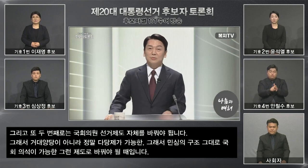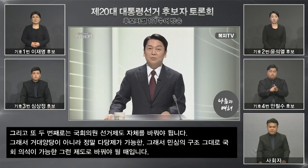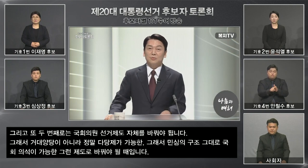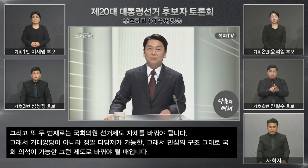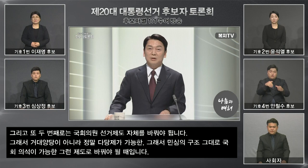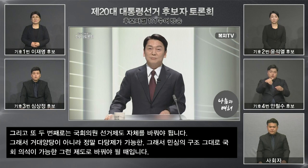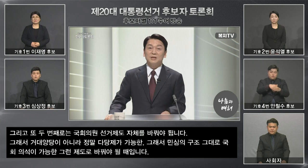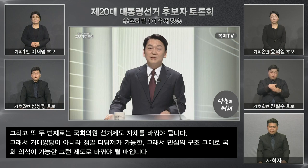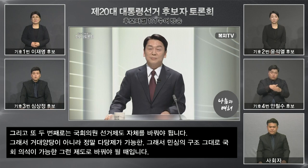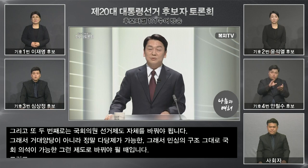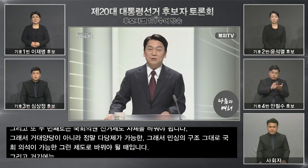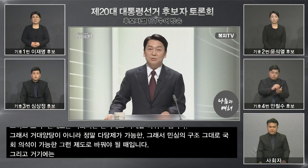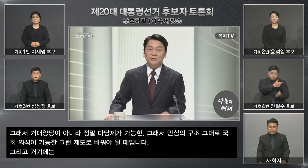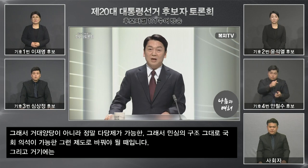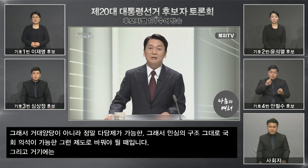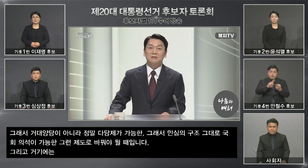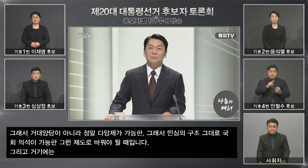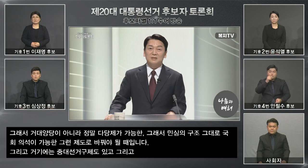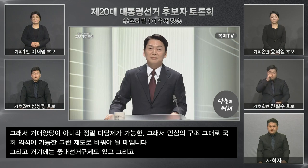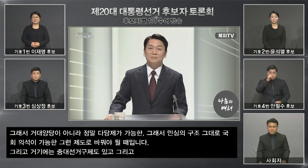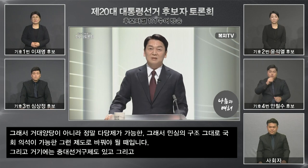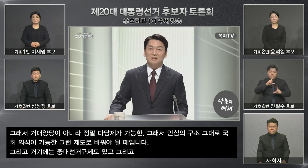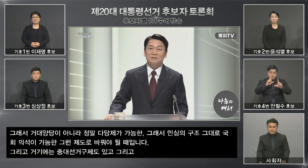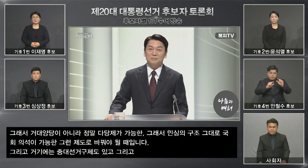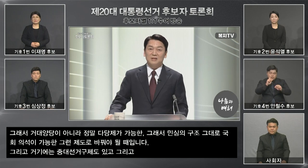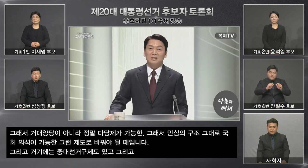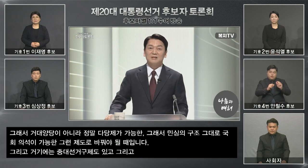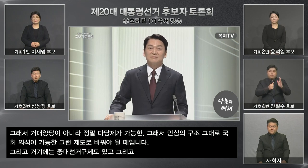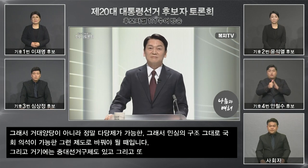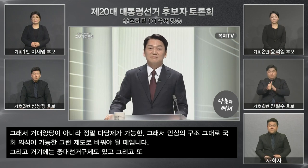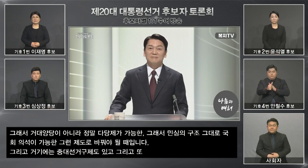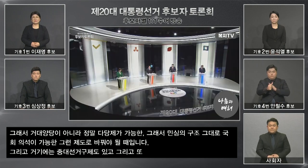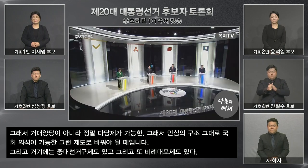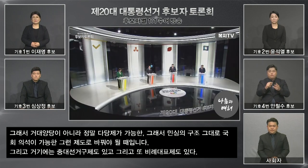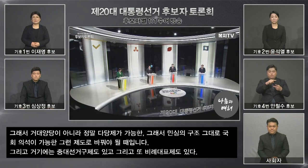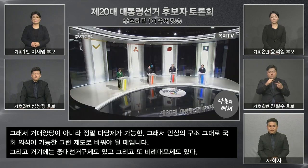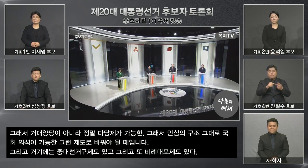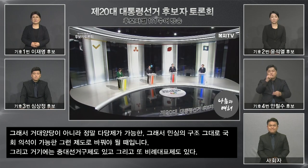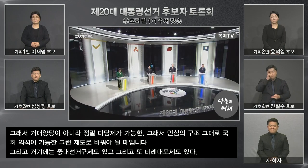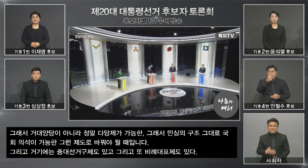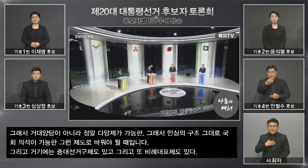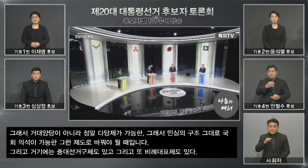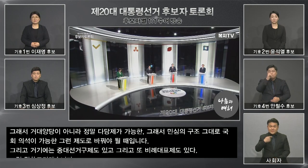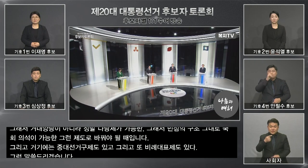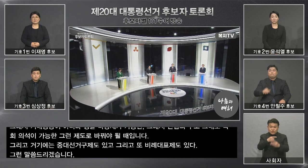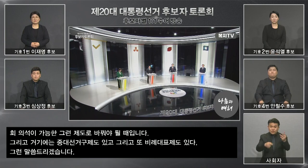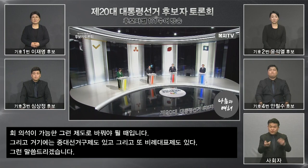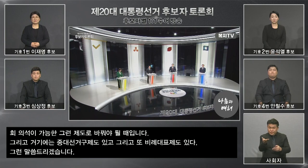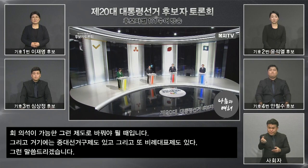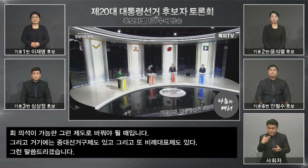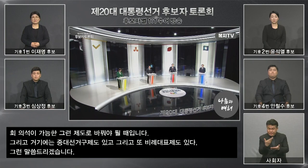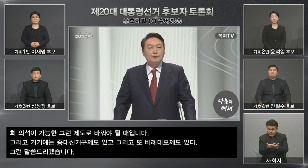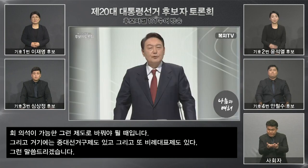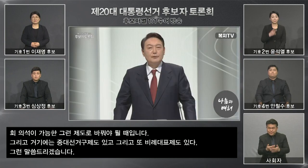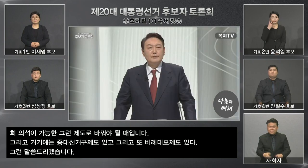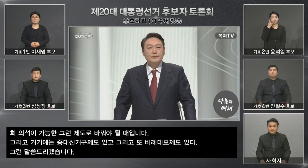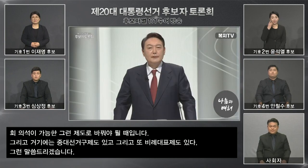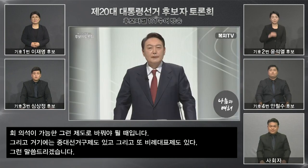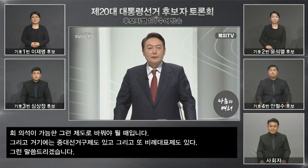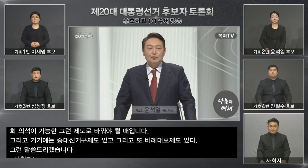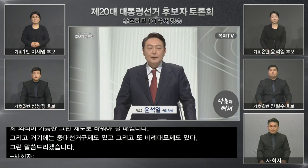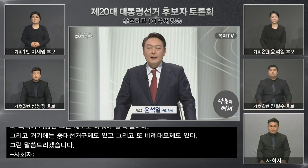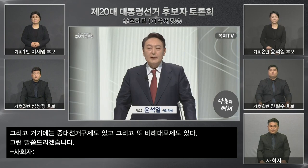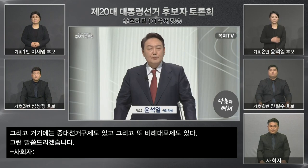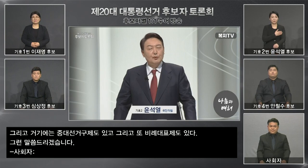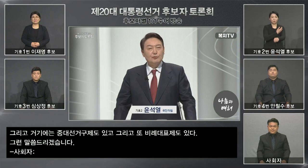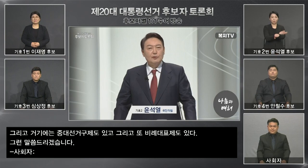그리고 또 비례대표제도 있다. 그런 말씀을 드리겠습니다. 네. 윤석열 후보. 네. 권력구조는